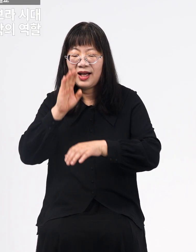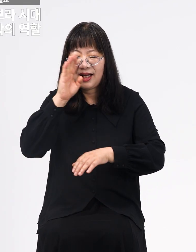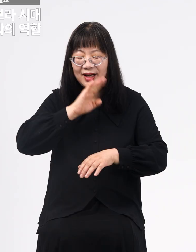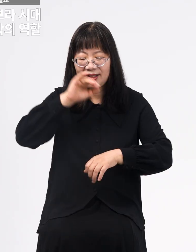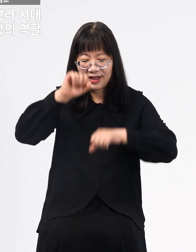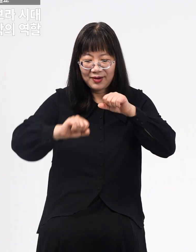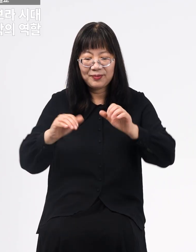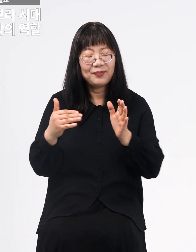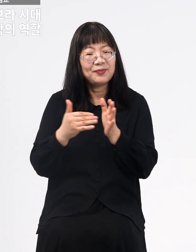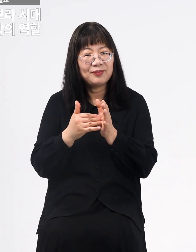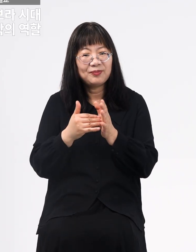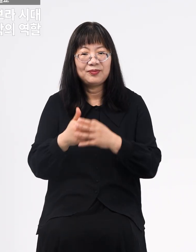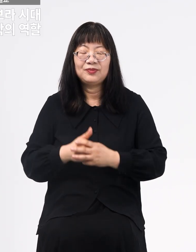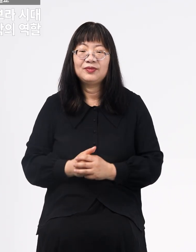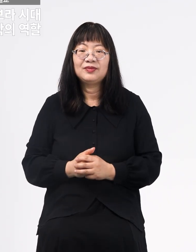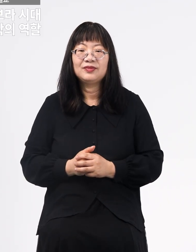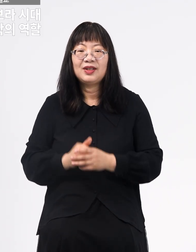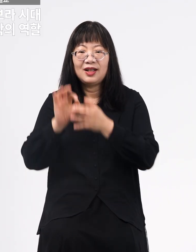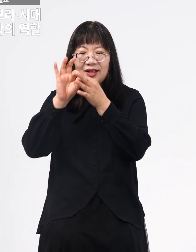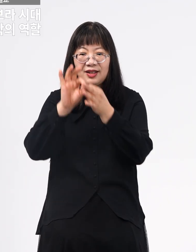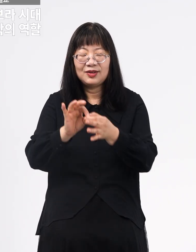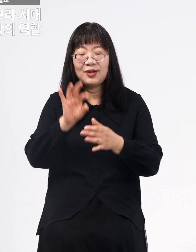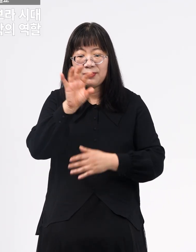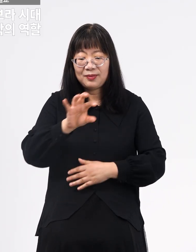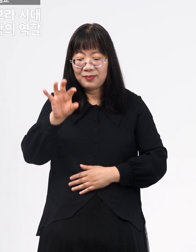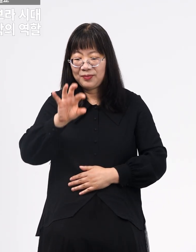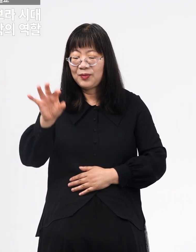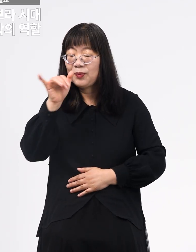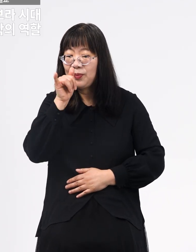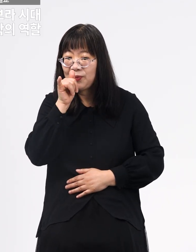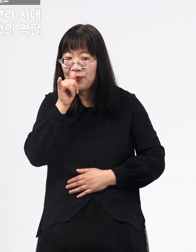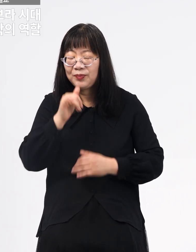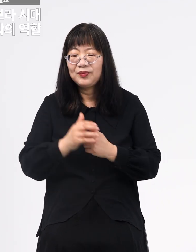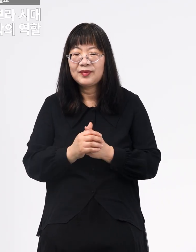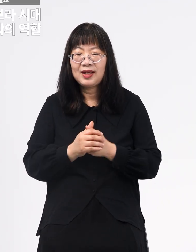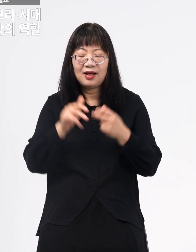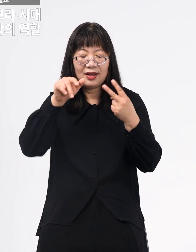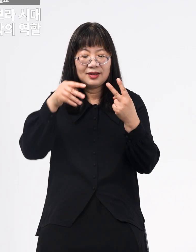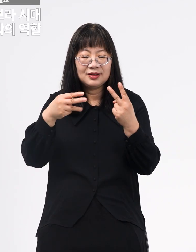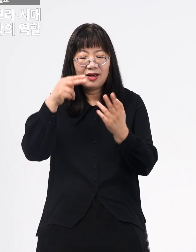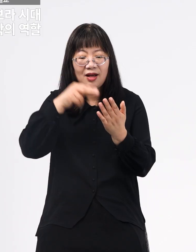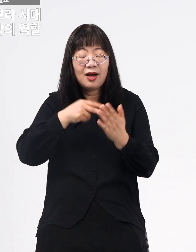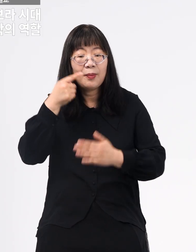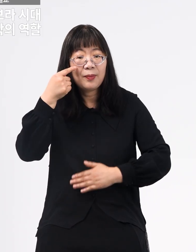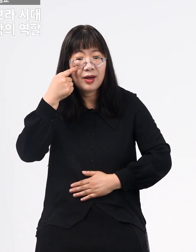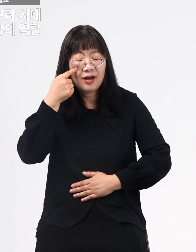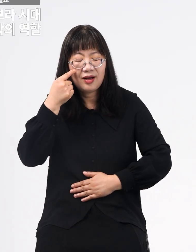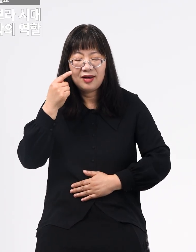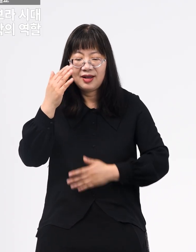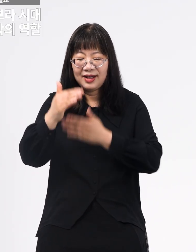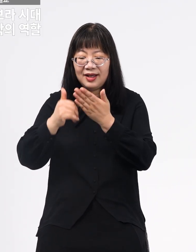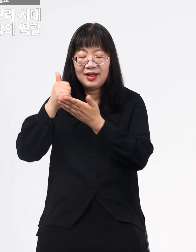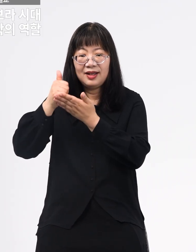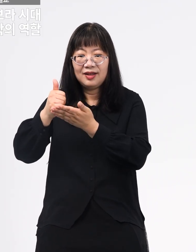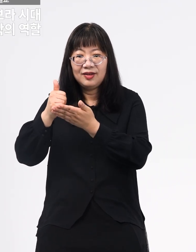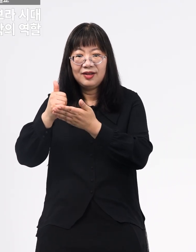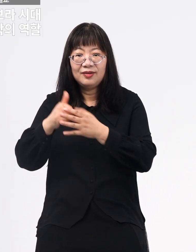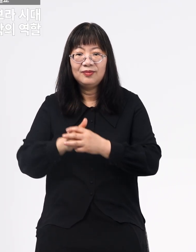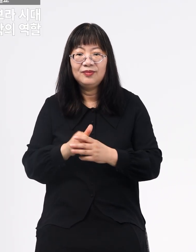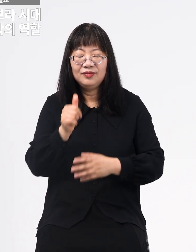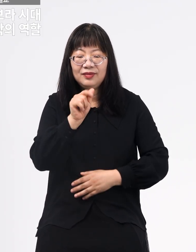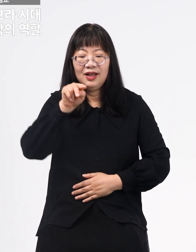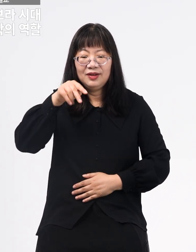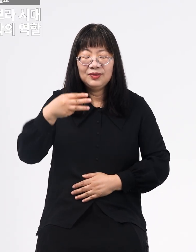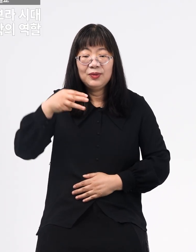악을 행하매, 계속 반복이 되죠. 2절을 보시면 여호와께서